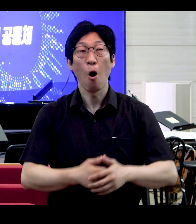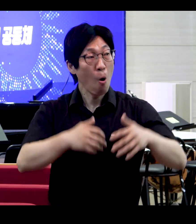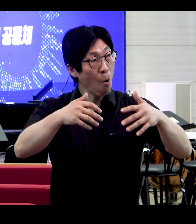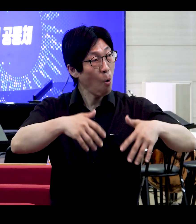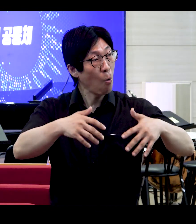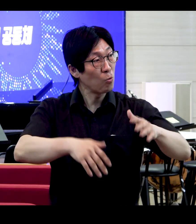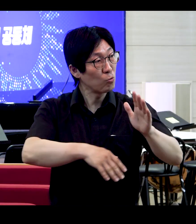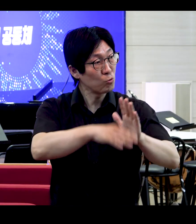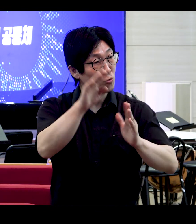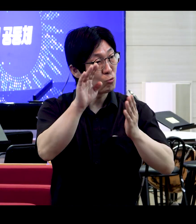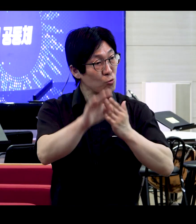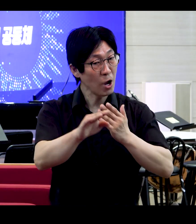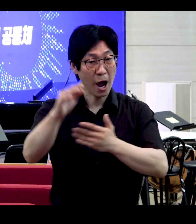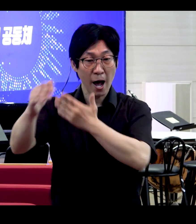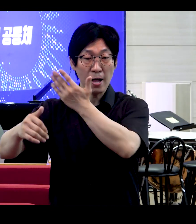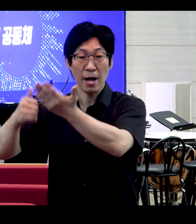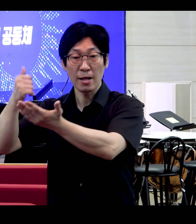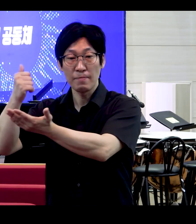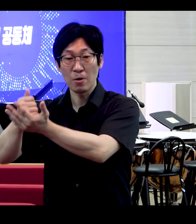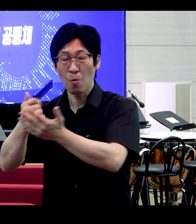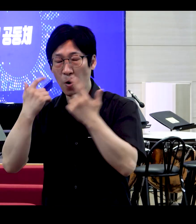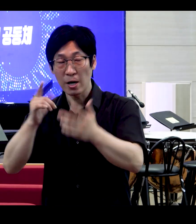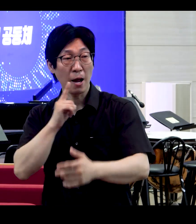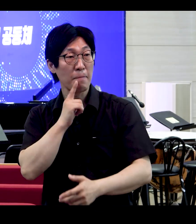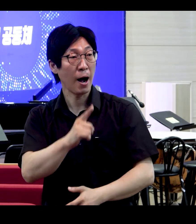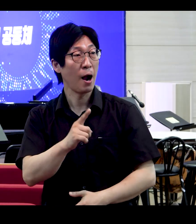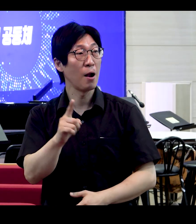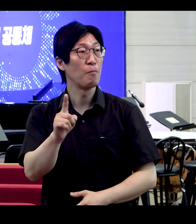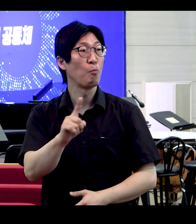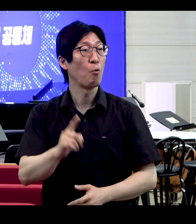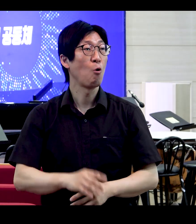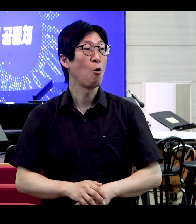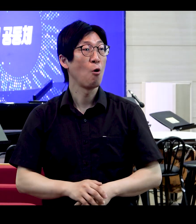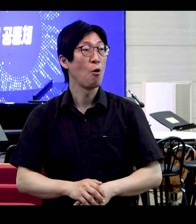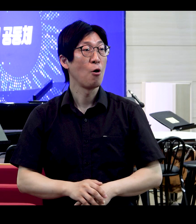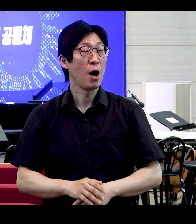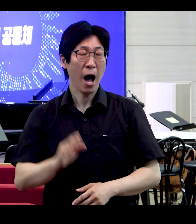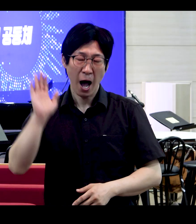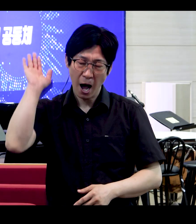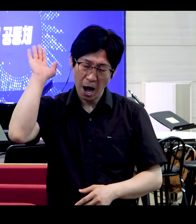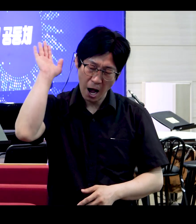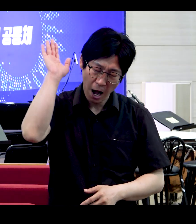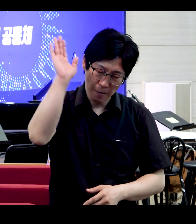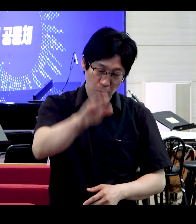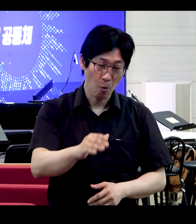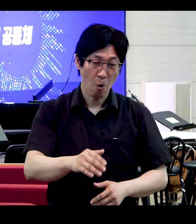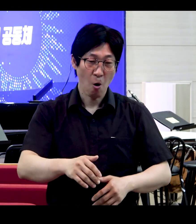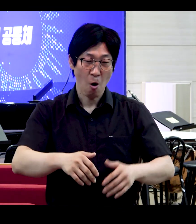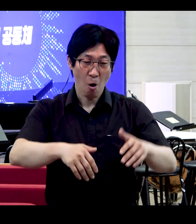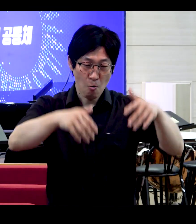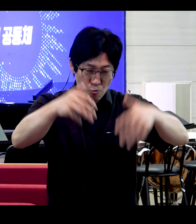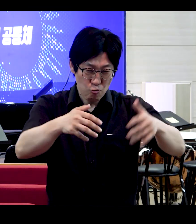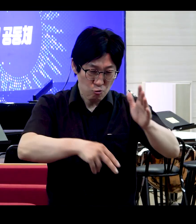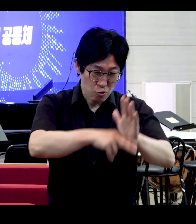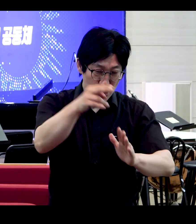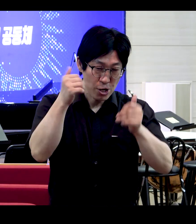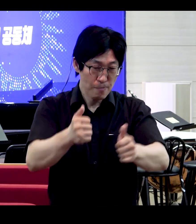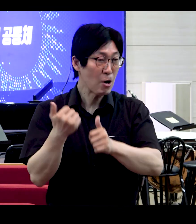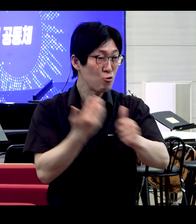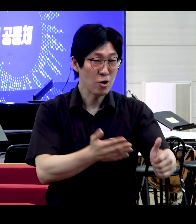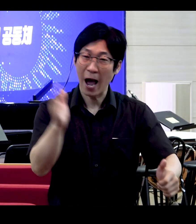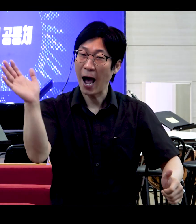홍수 후에 하나님 분명히 말씀하시기를 홍수로 다시는 세상을 심판하지 않는다, 이렇게 말씀하셨어요.